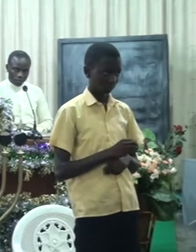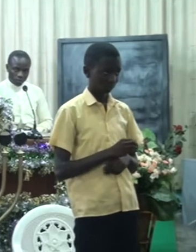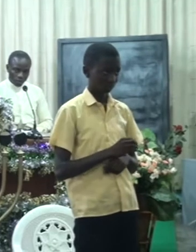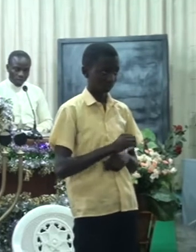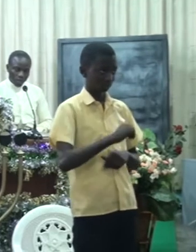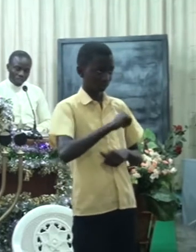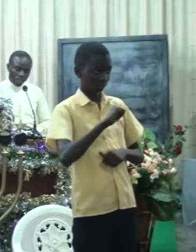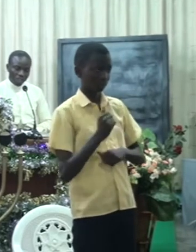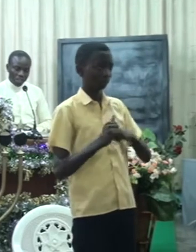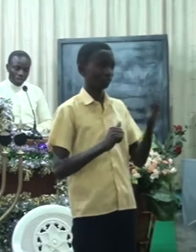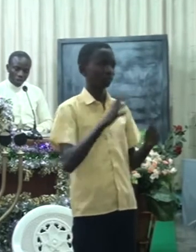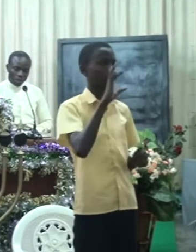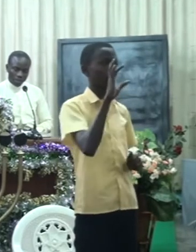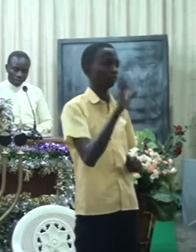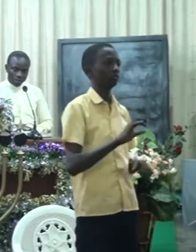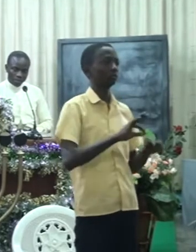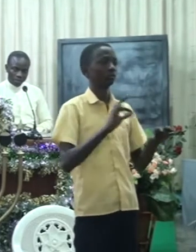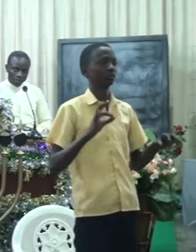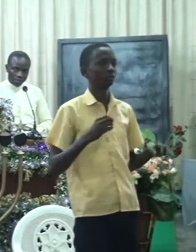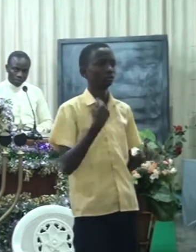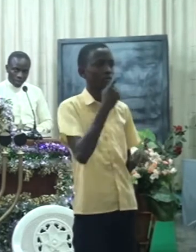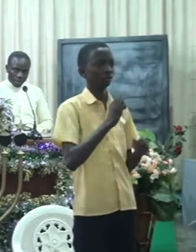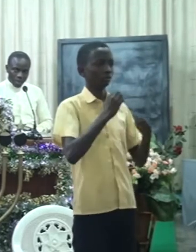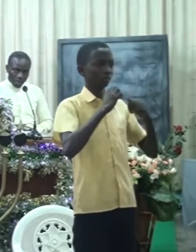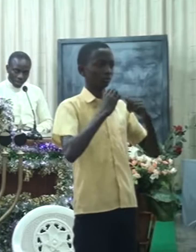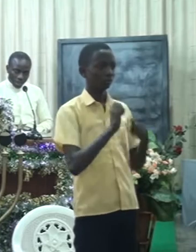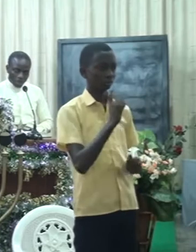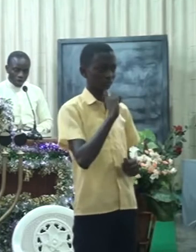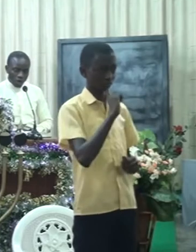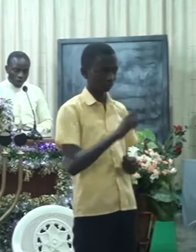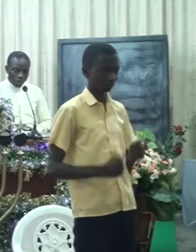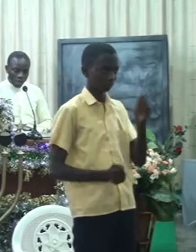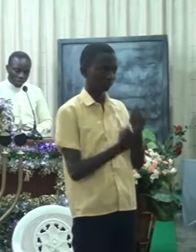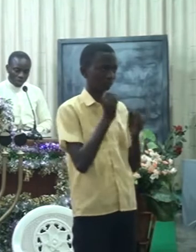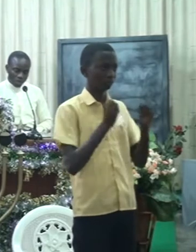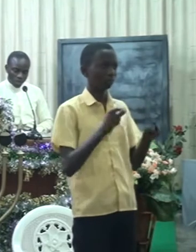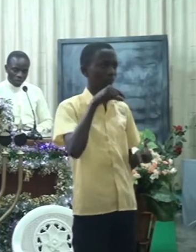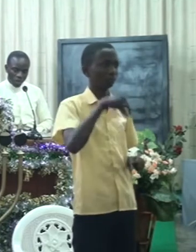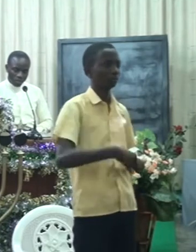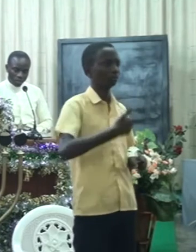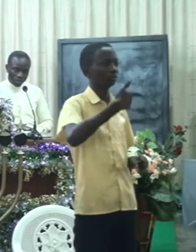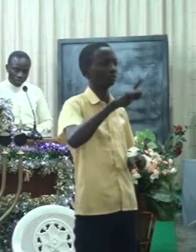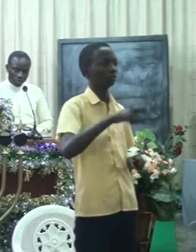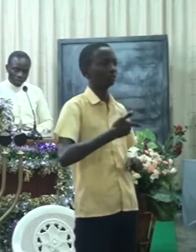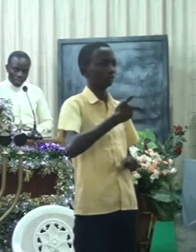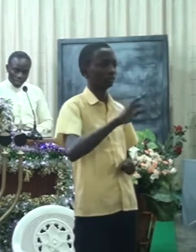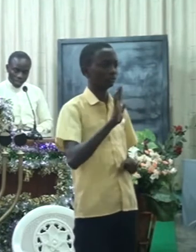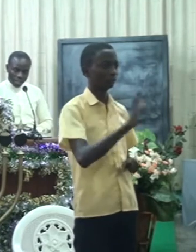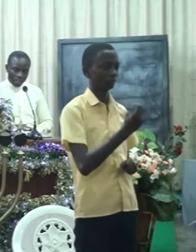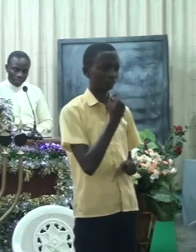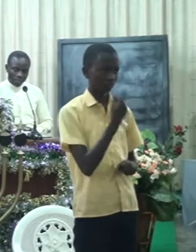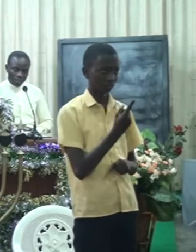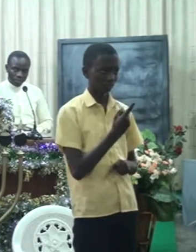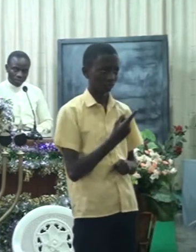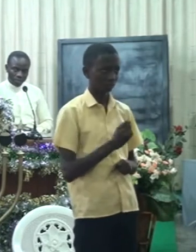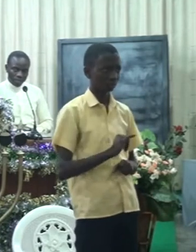zingine saba. Il va chercher sept autres. Zenye ziko na nguvu kumshindia yeye. Qui ont la force, la puissance plus que lui. Anaziambia. Il leur